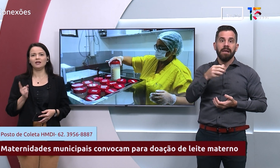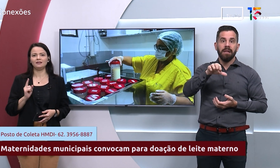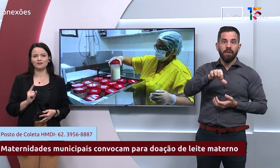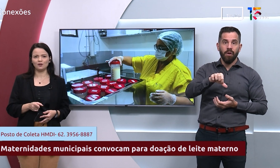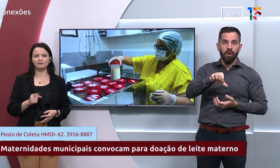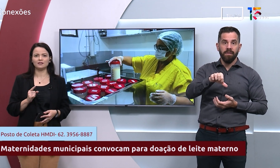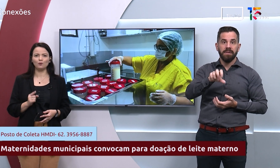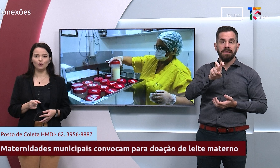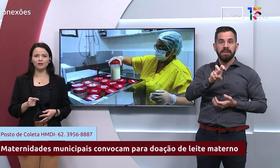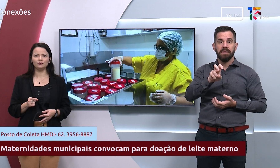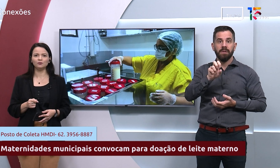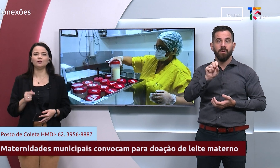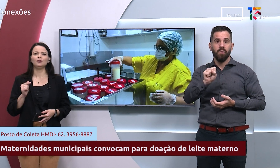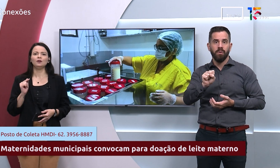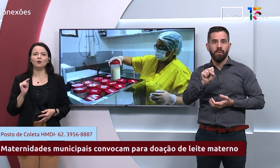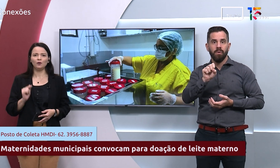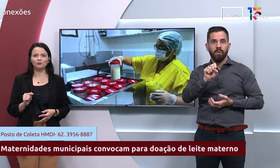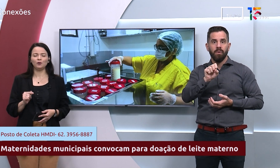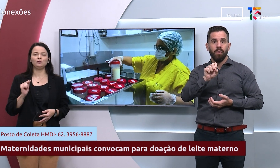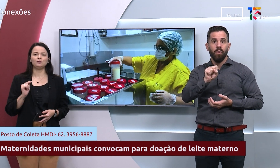62-3958-8887.